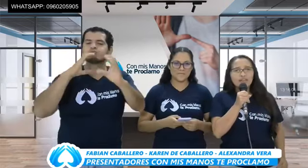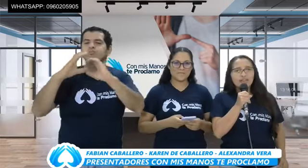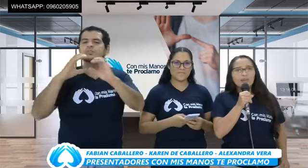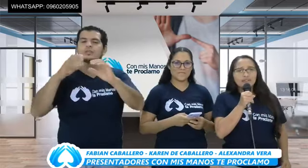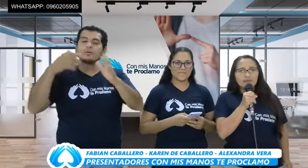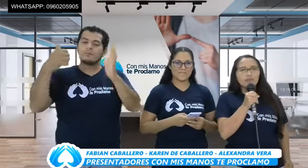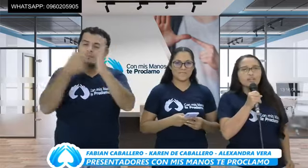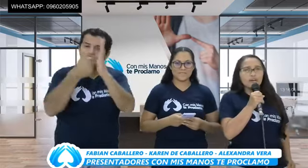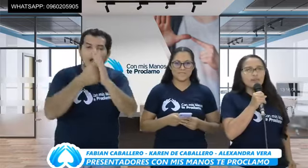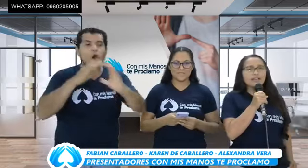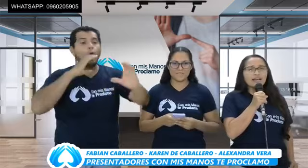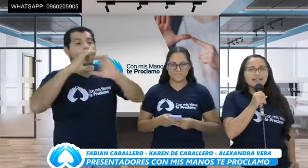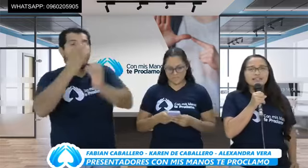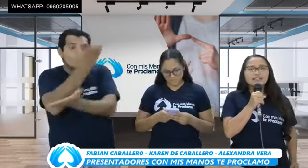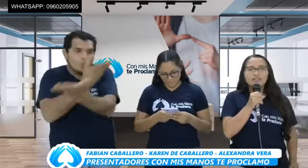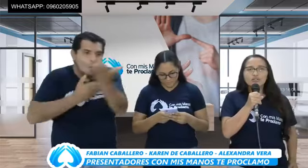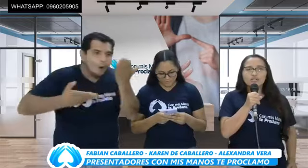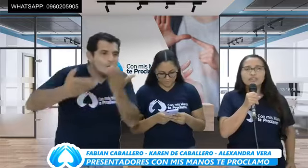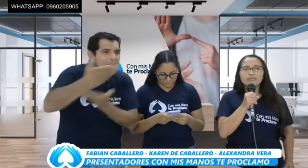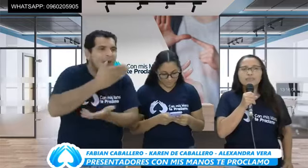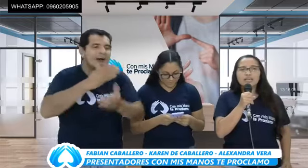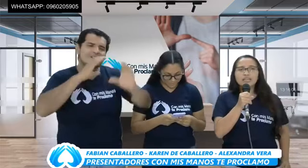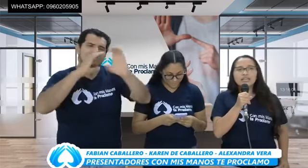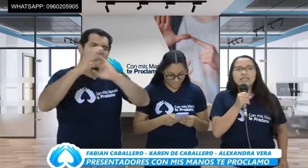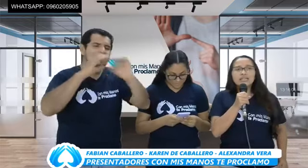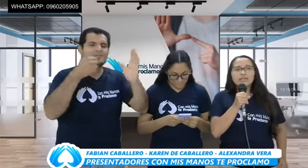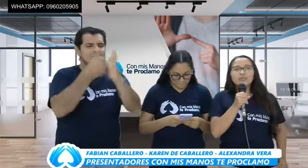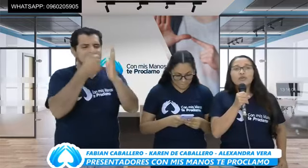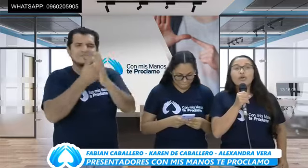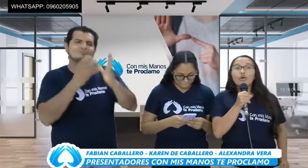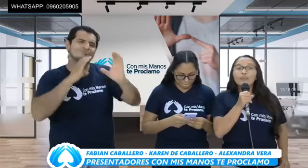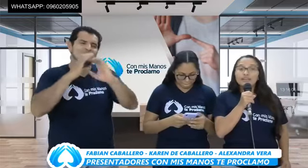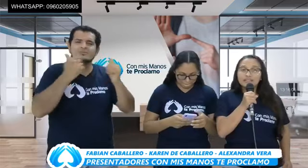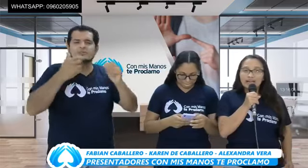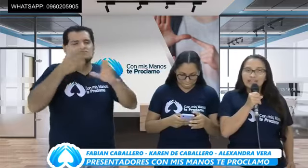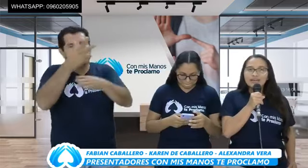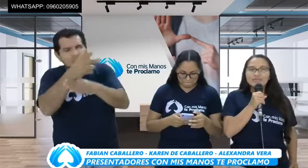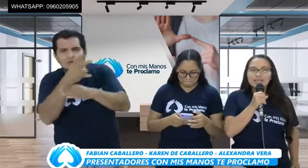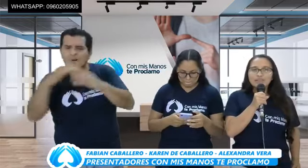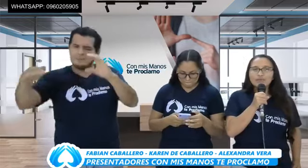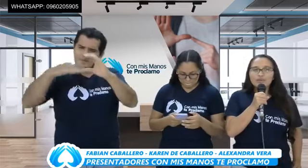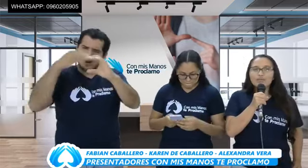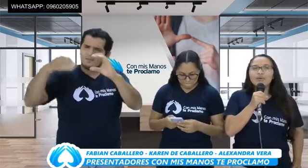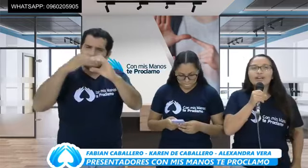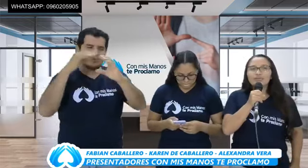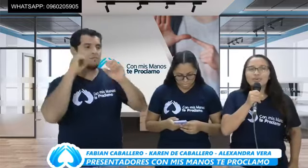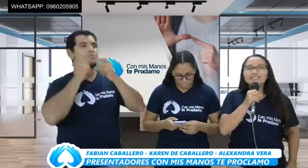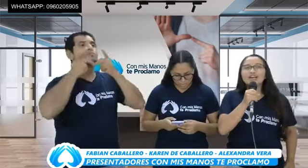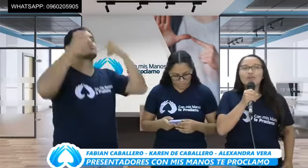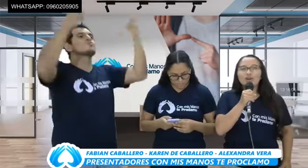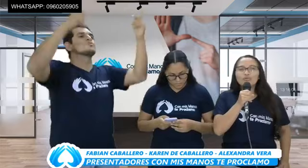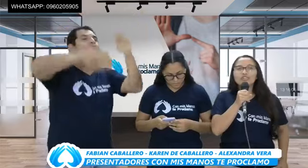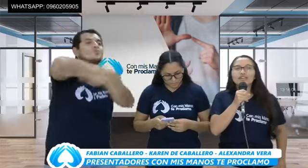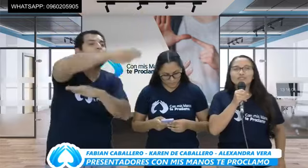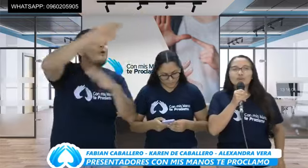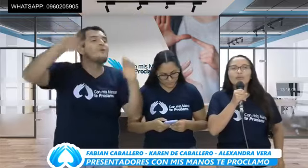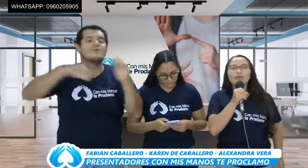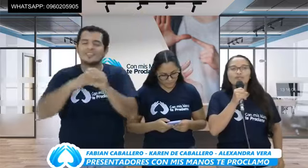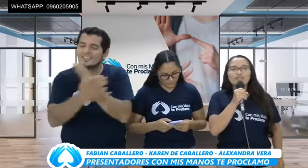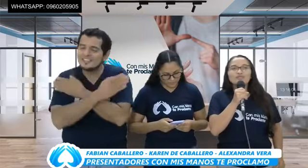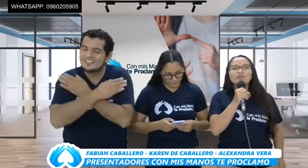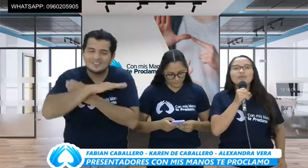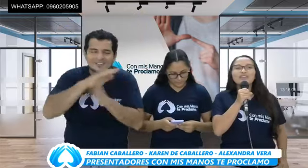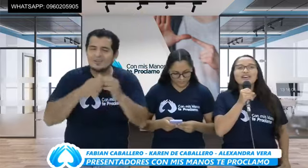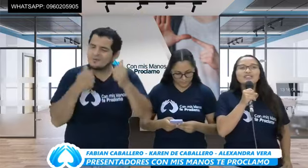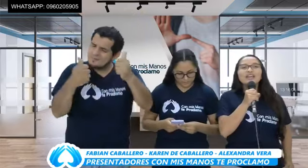ustedes pueden aprender las clases anteriores también. Y podemos conversar también, podemos mejorar nuestra comunicación,